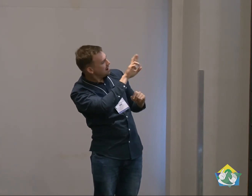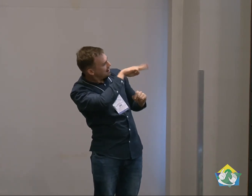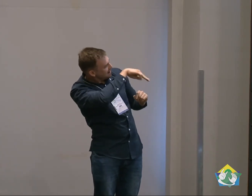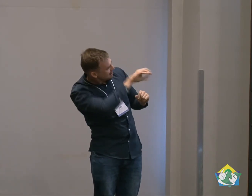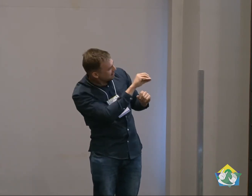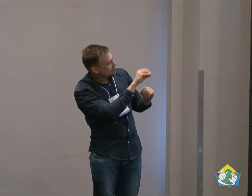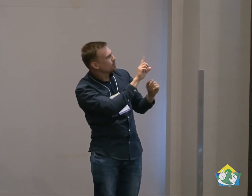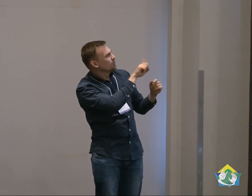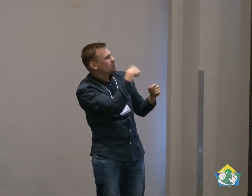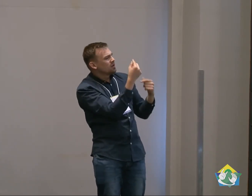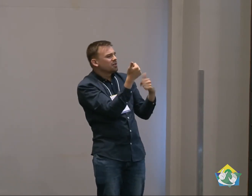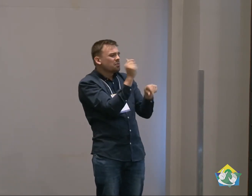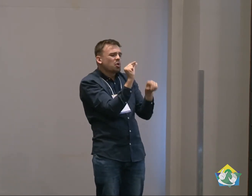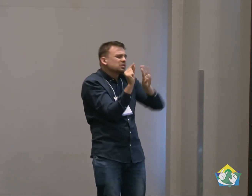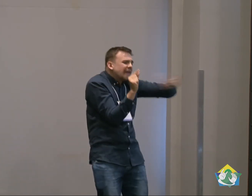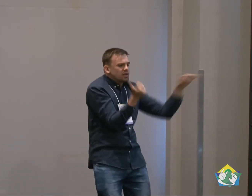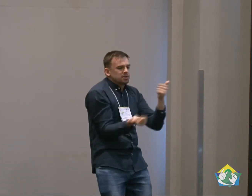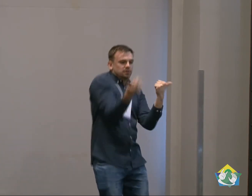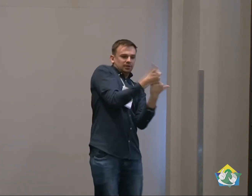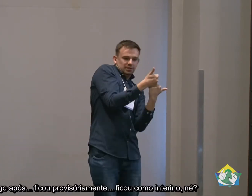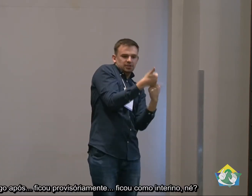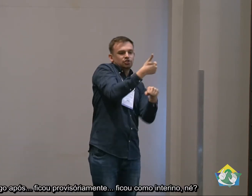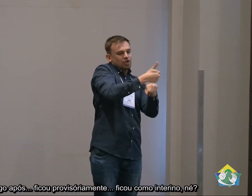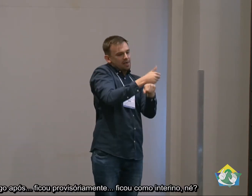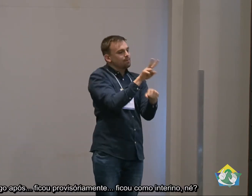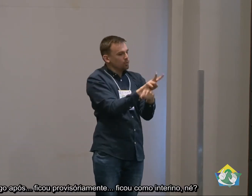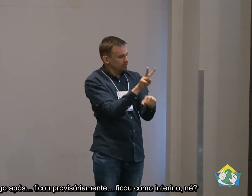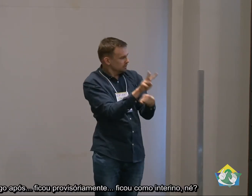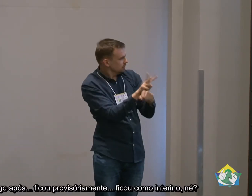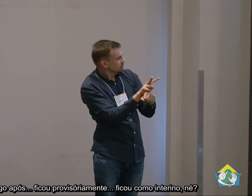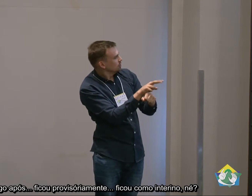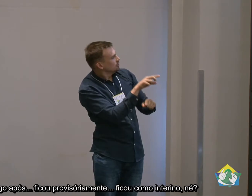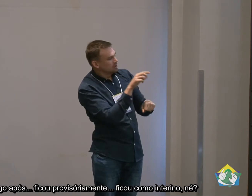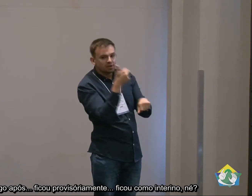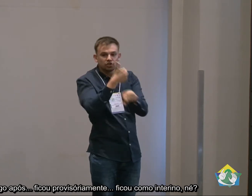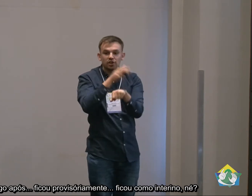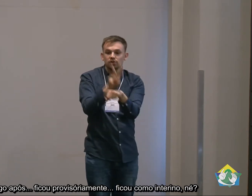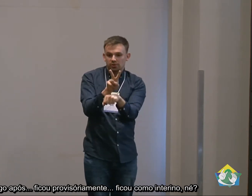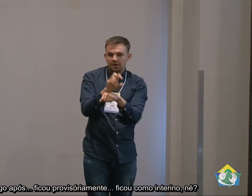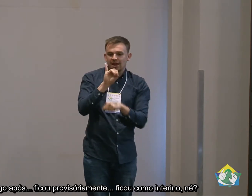e também foi substituído logo após ficou provisoriamente